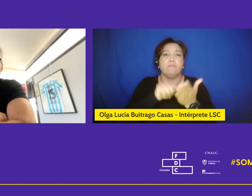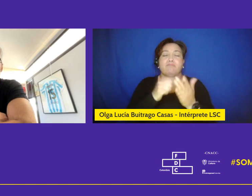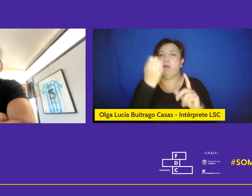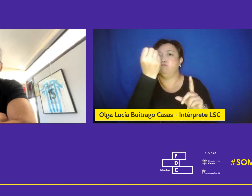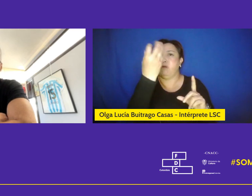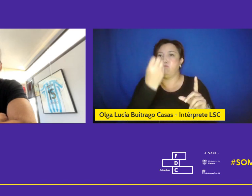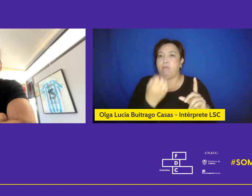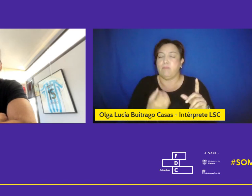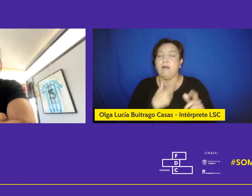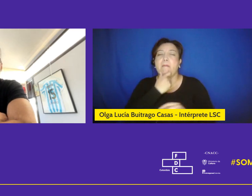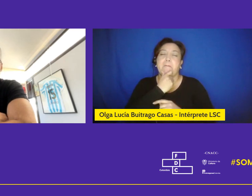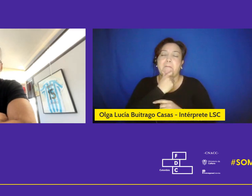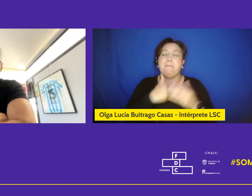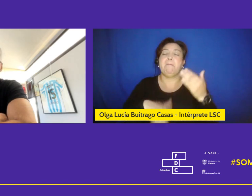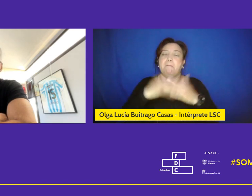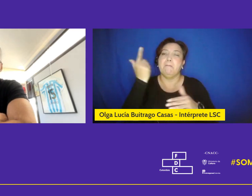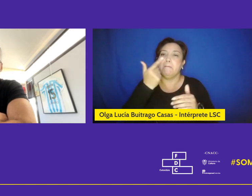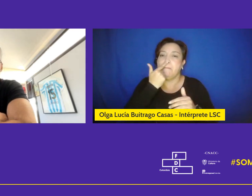documentales.